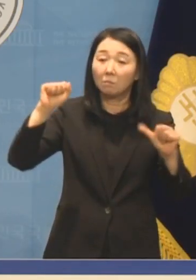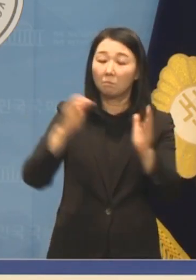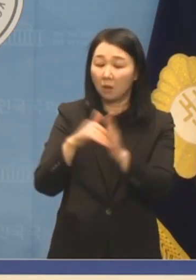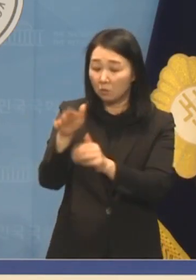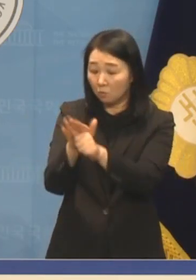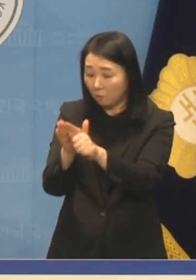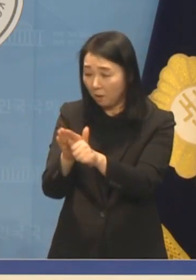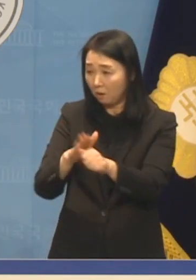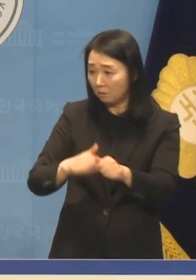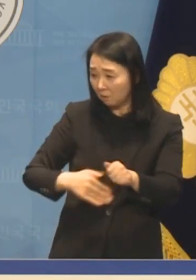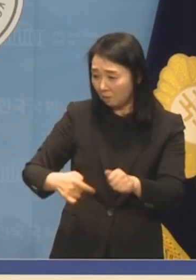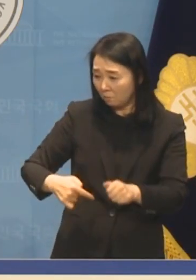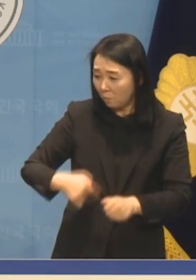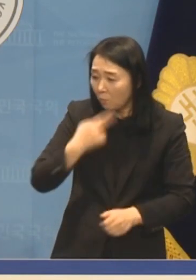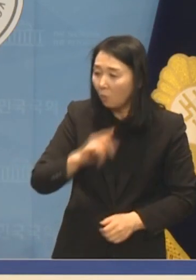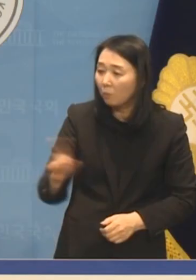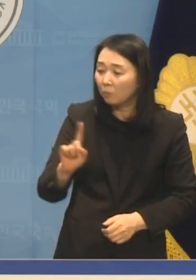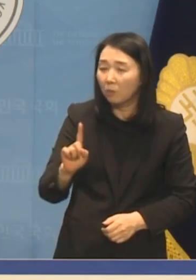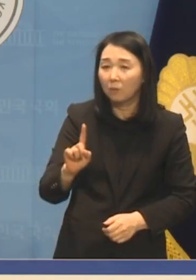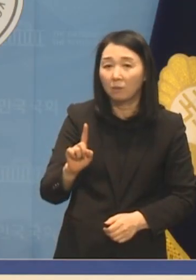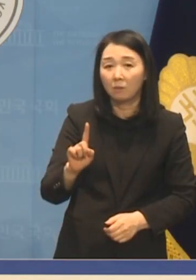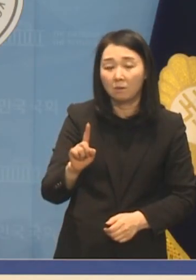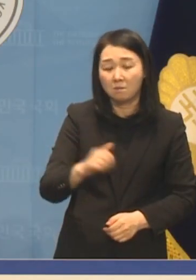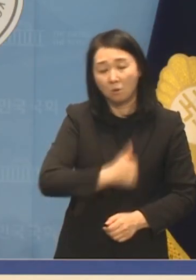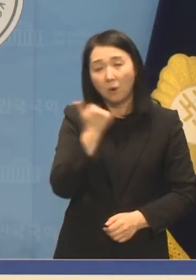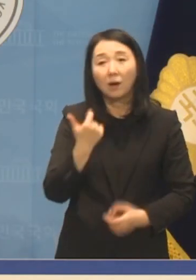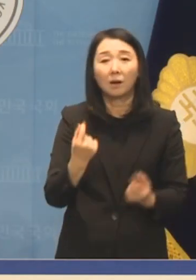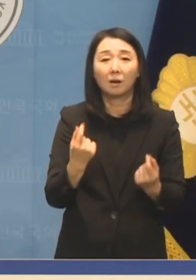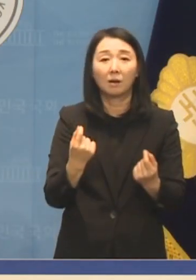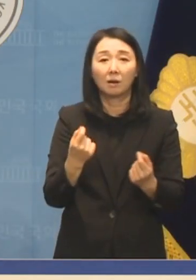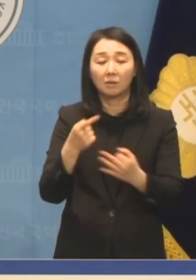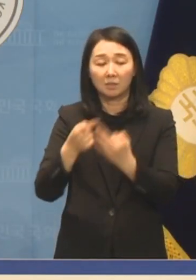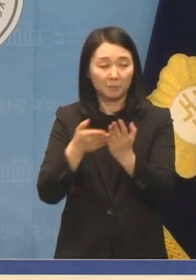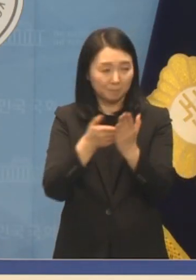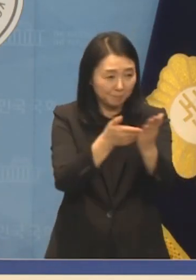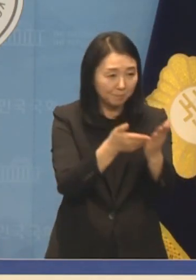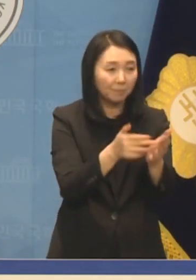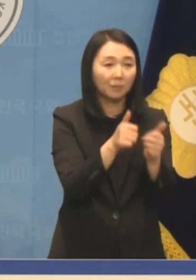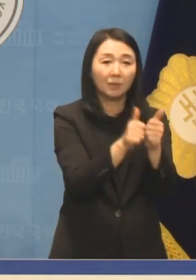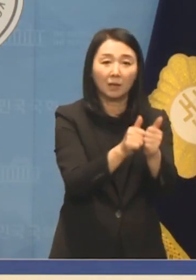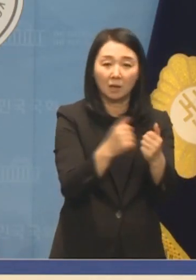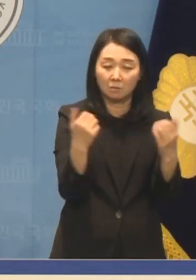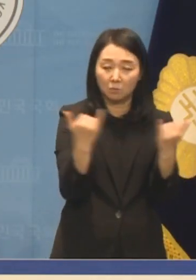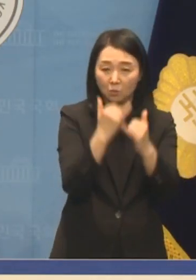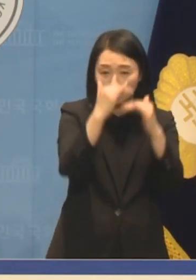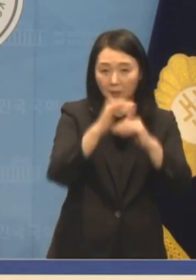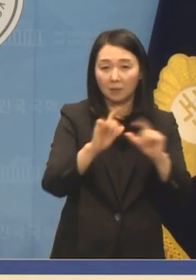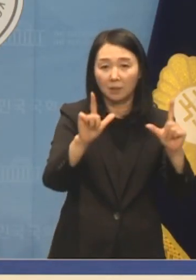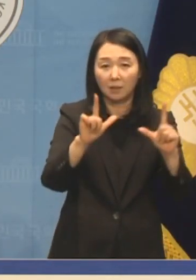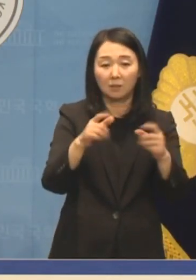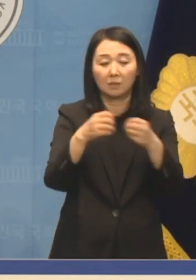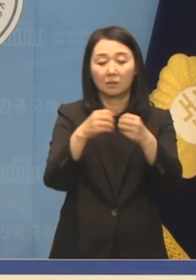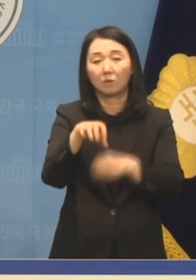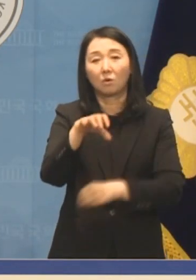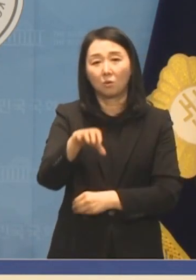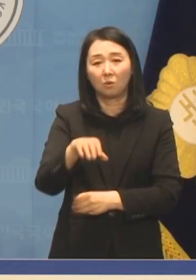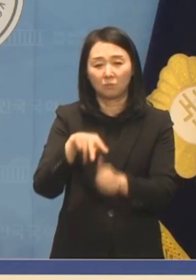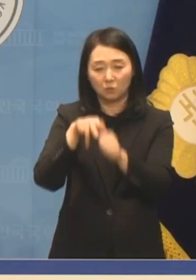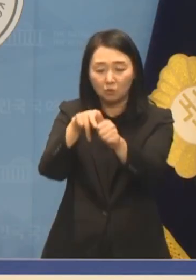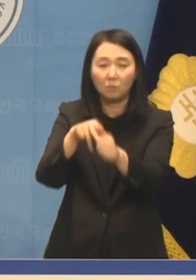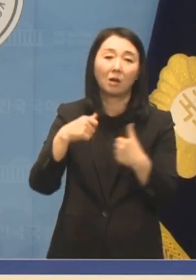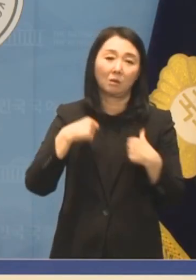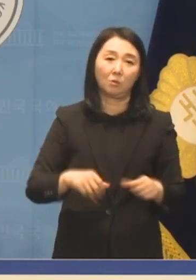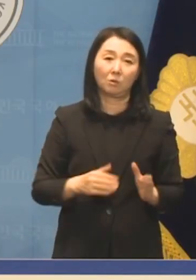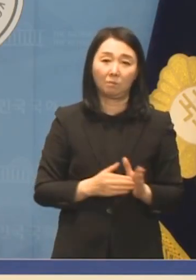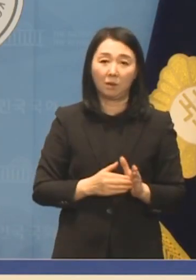없나? 라고 격분을 했다고 하면서도 김건희의 제안에 따라 통화한 그날 창원 의창 출마를